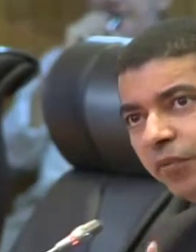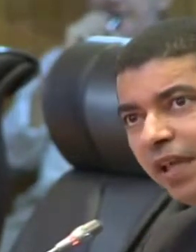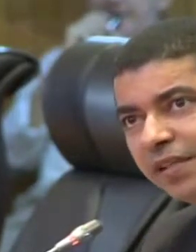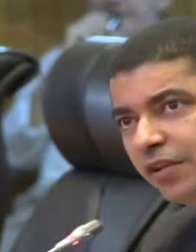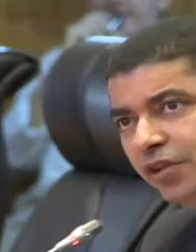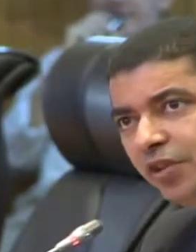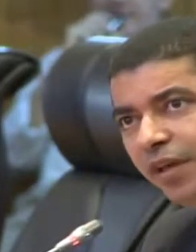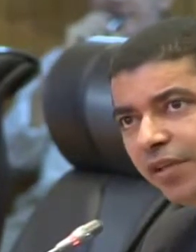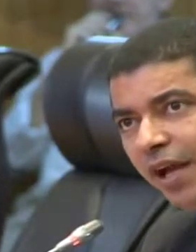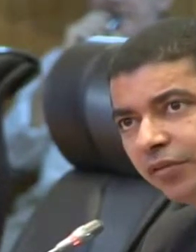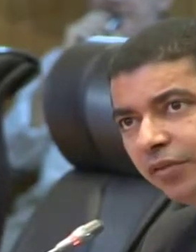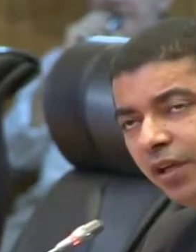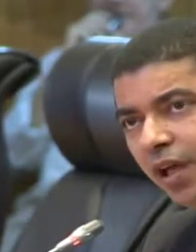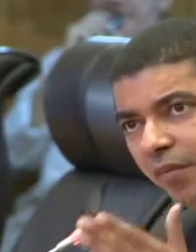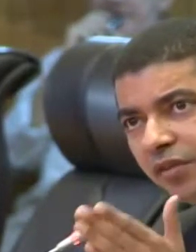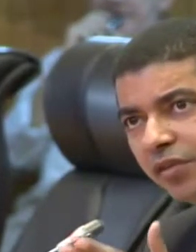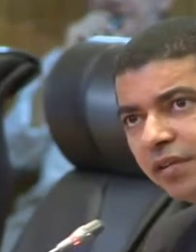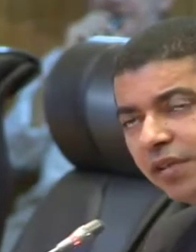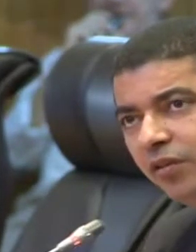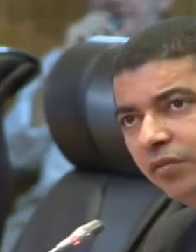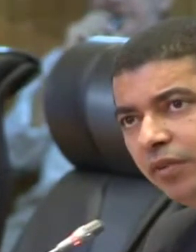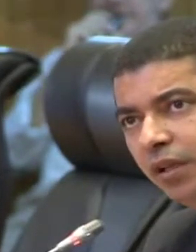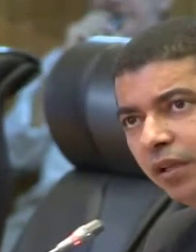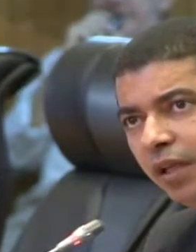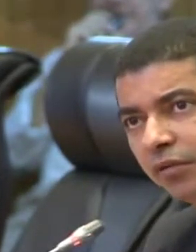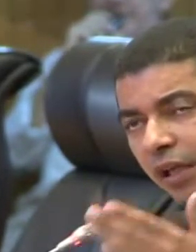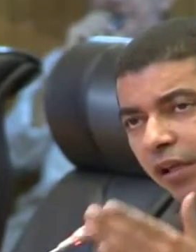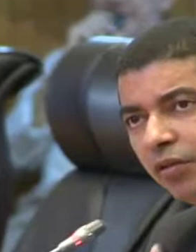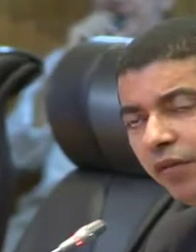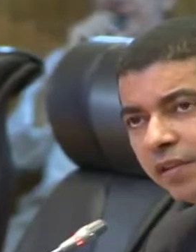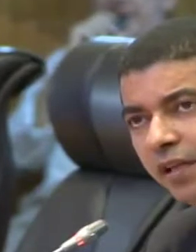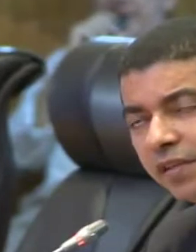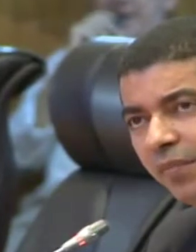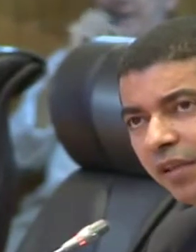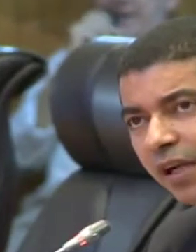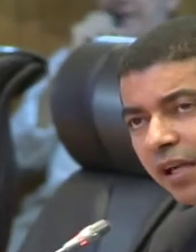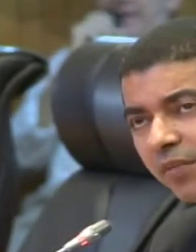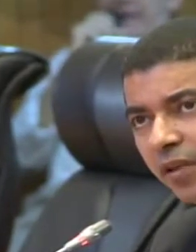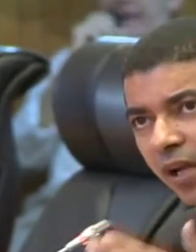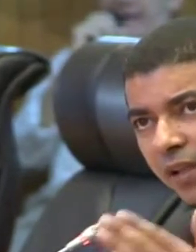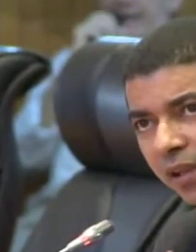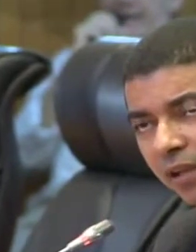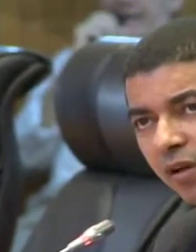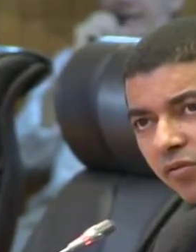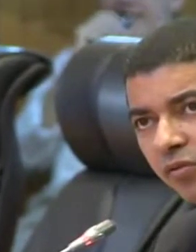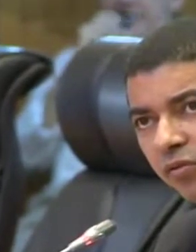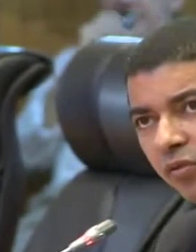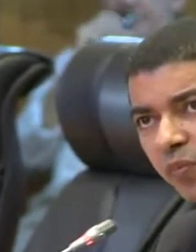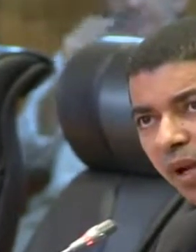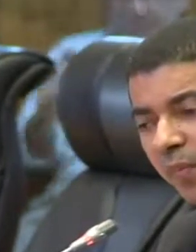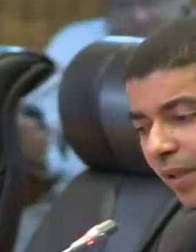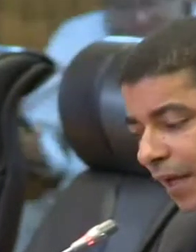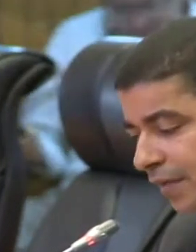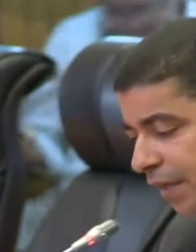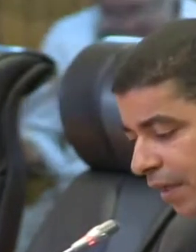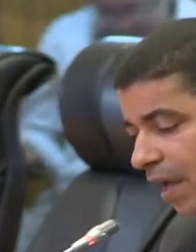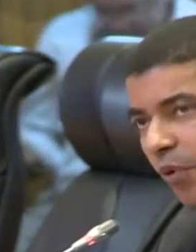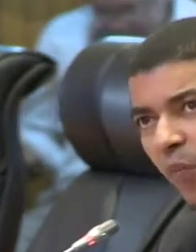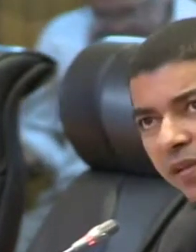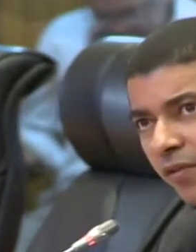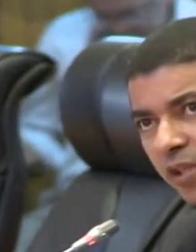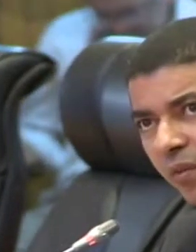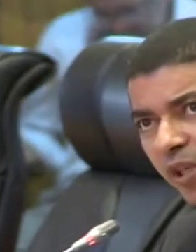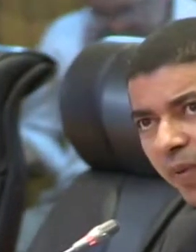e a gente pudesse agir de imediato. É a minha sugestão, dentro daquilo que Vossa Excelência também traz, porque já tratei do assunto e outros parlamentares,